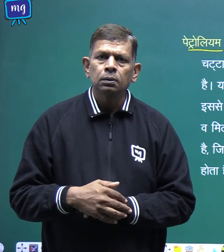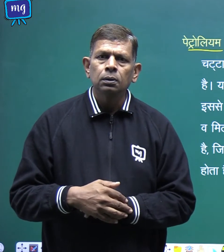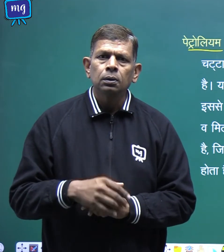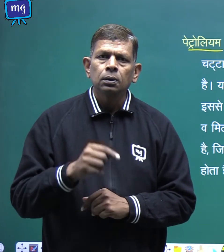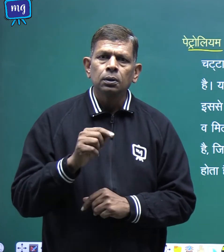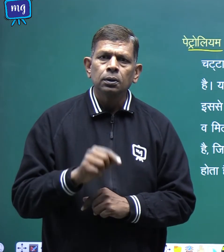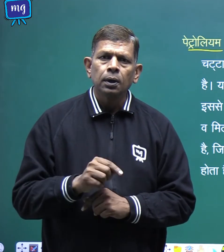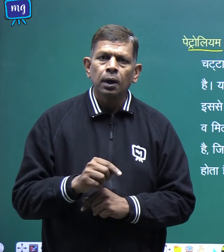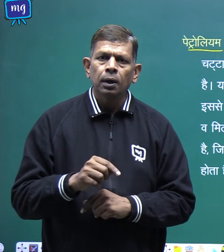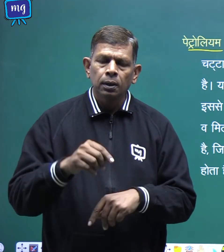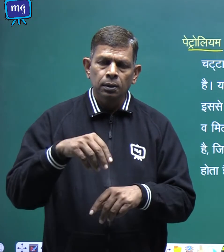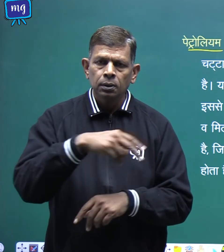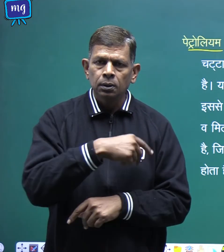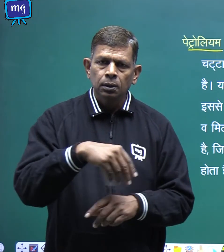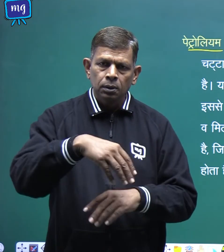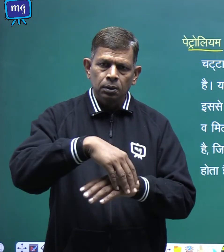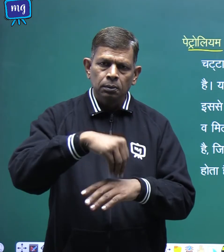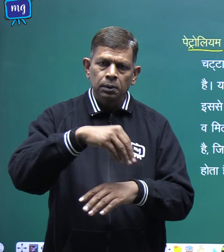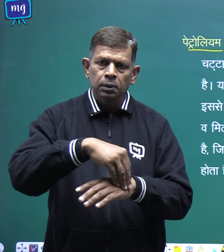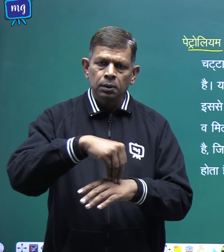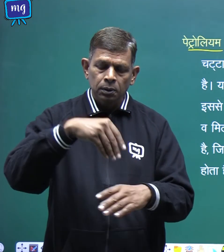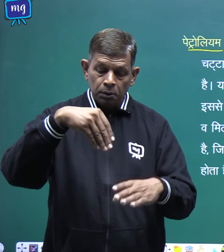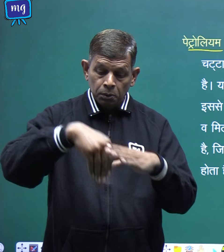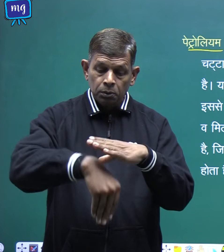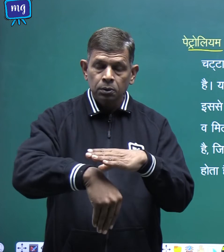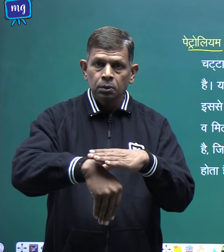यह जमीन के नीचे की